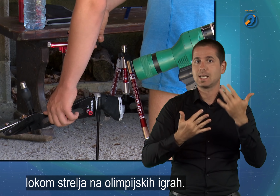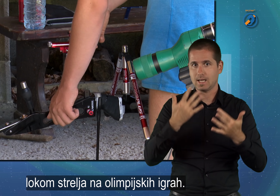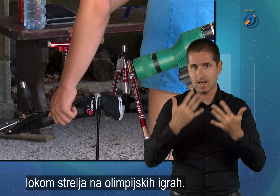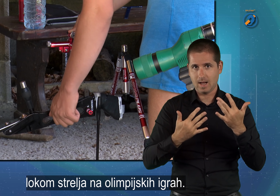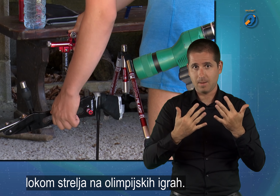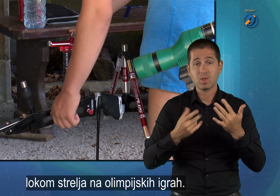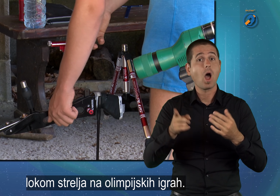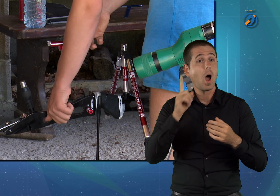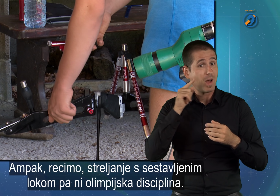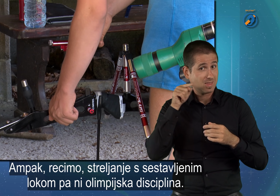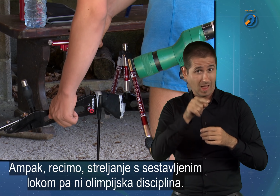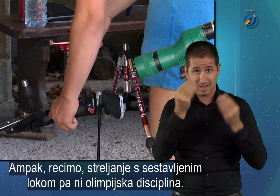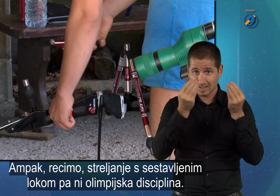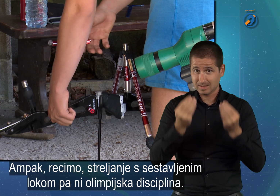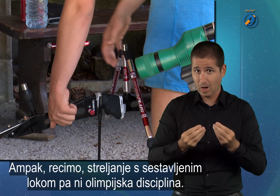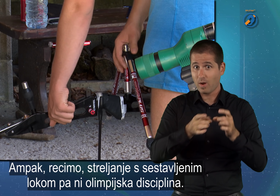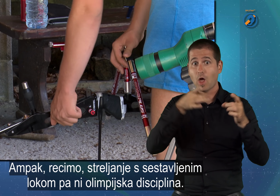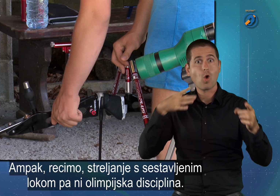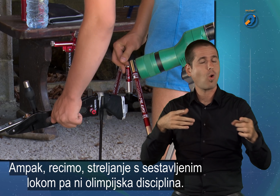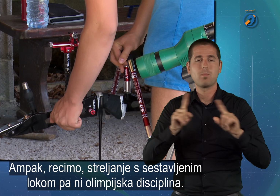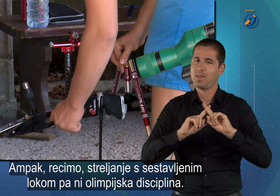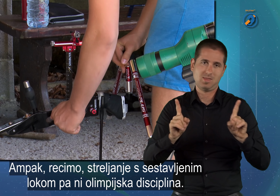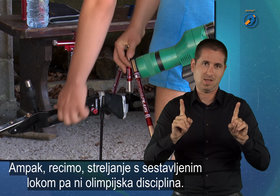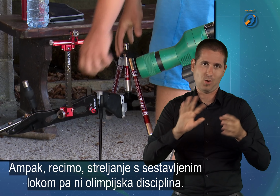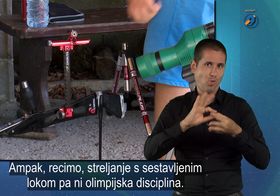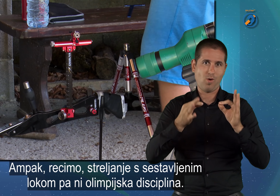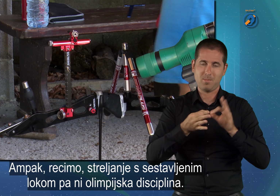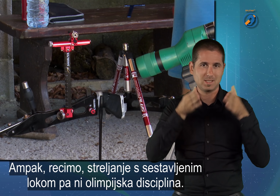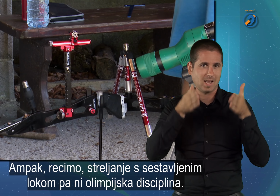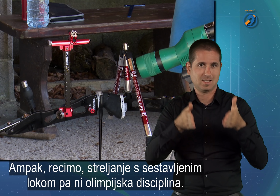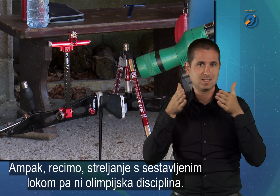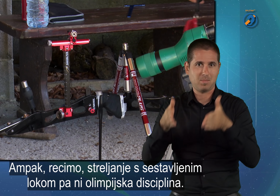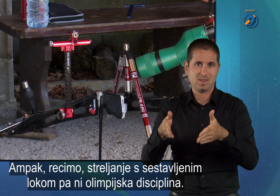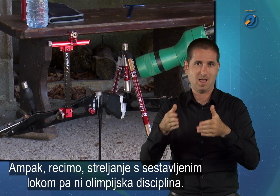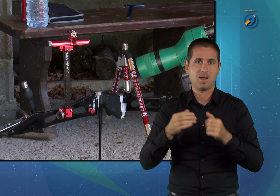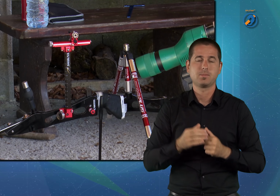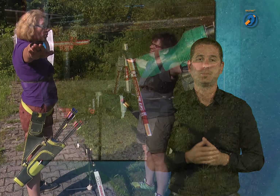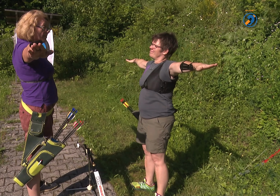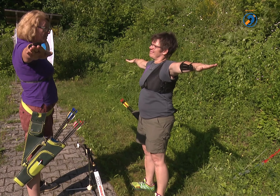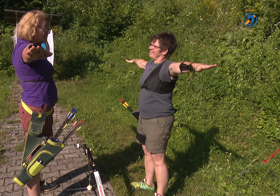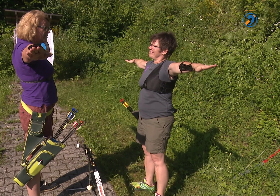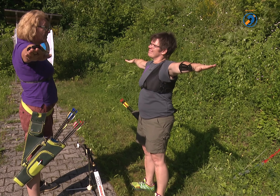olimpijskih igrah. Ampak recimo ta sestavljeni lok pa ni olimpijska disciplina.